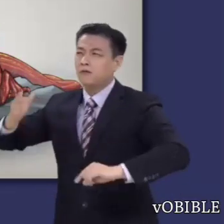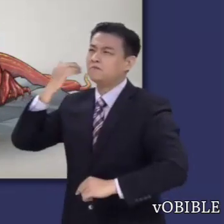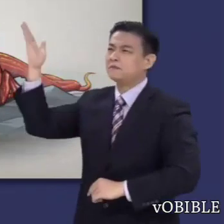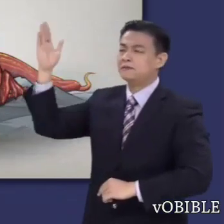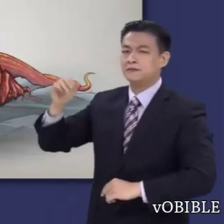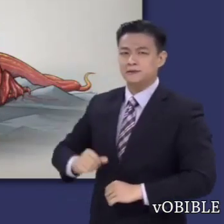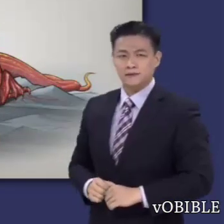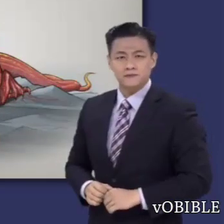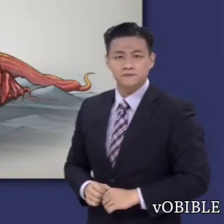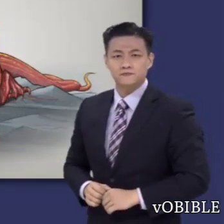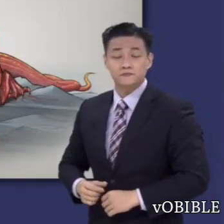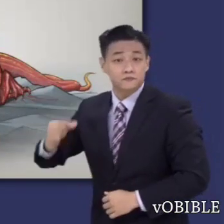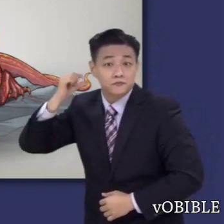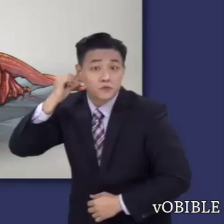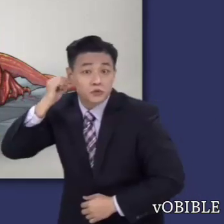反叛事件。